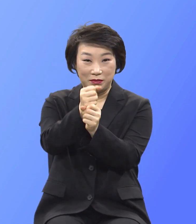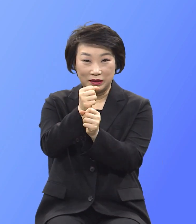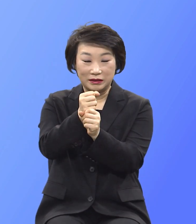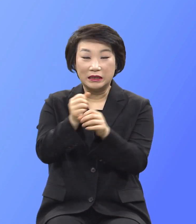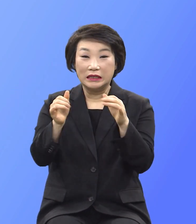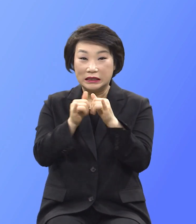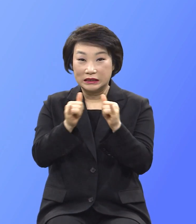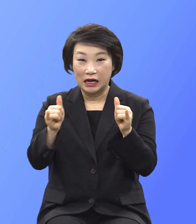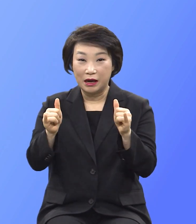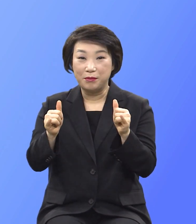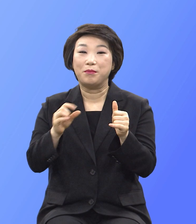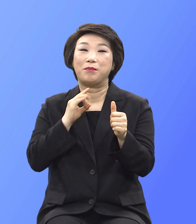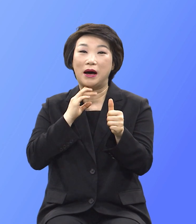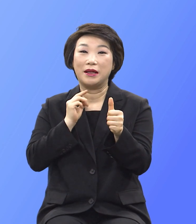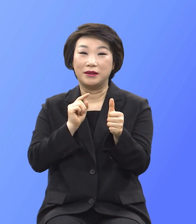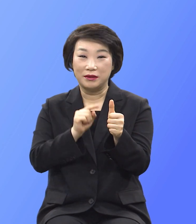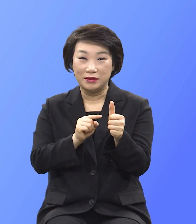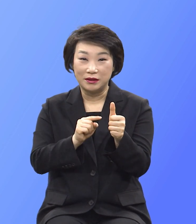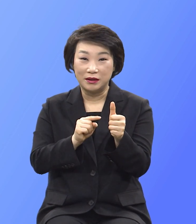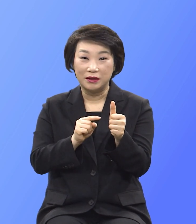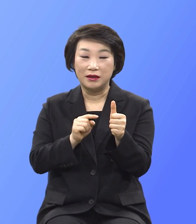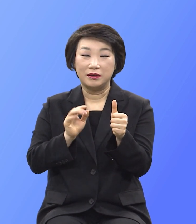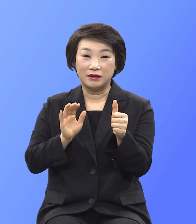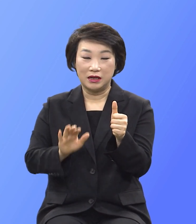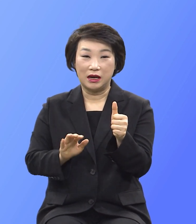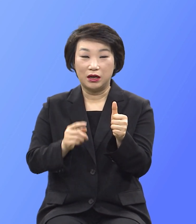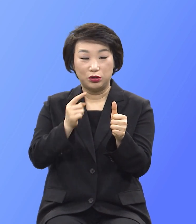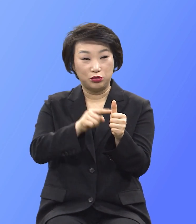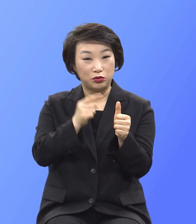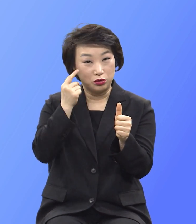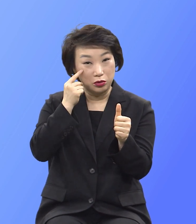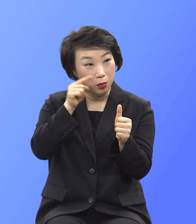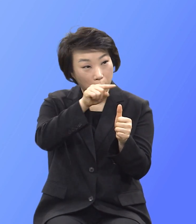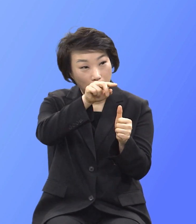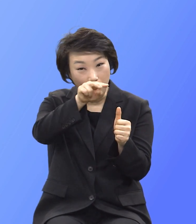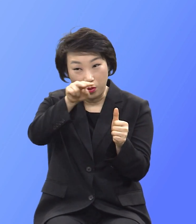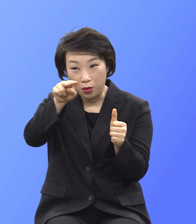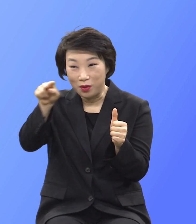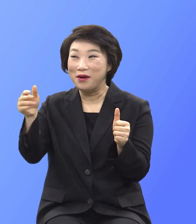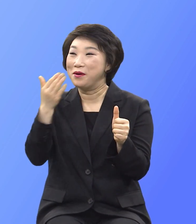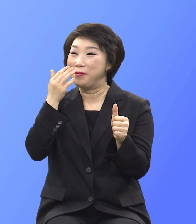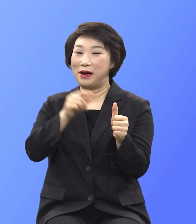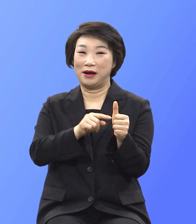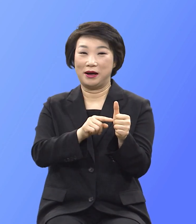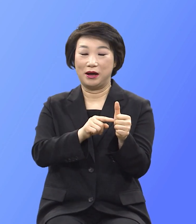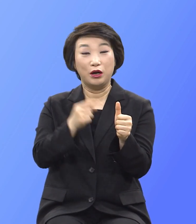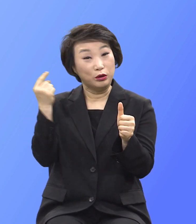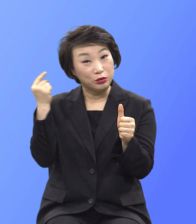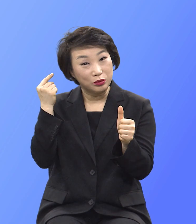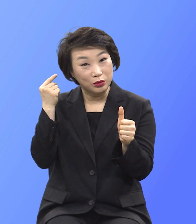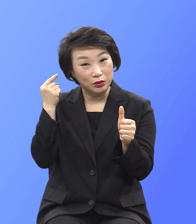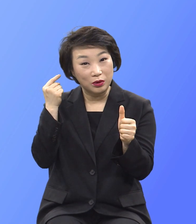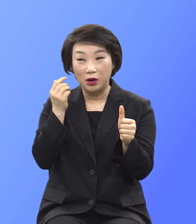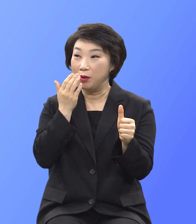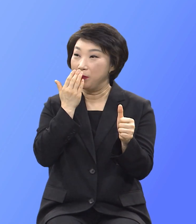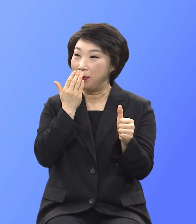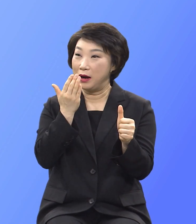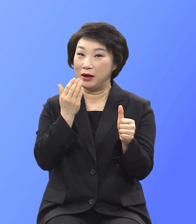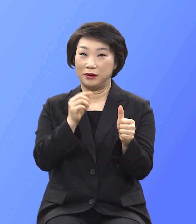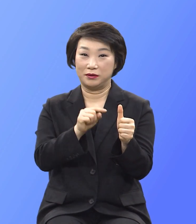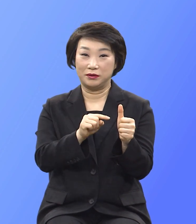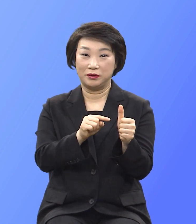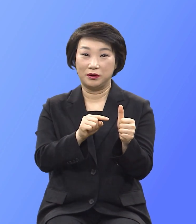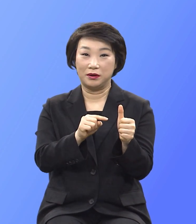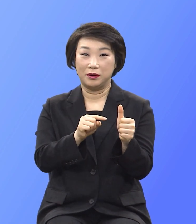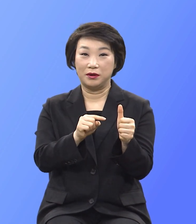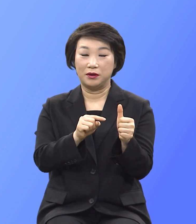지으신 사람에게만 눈으로 볼 수 있고 귀로 들을